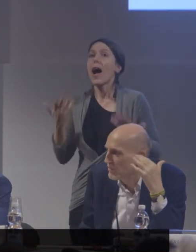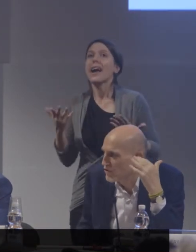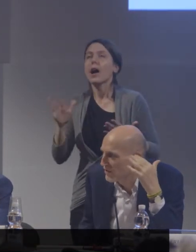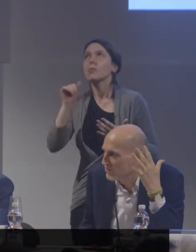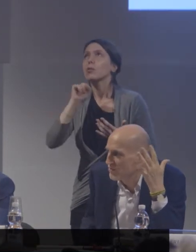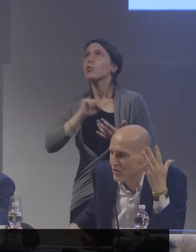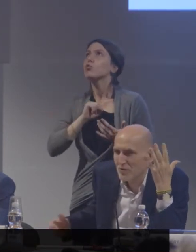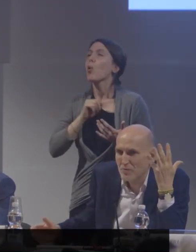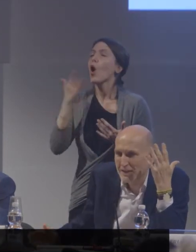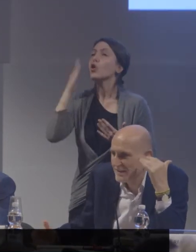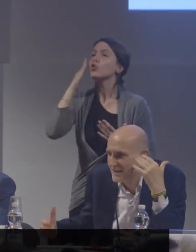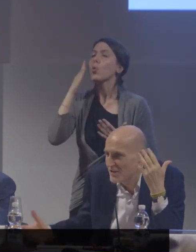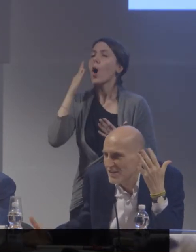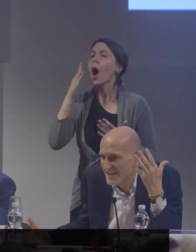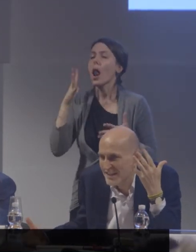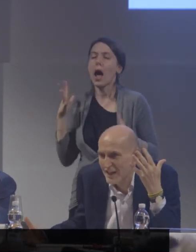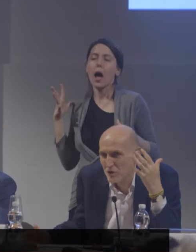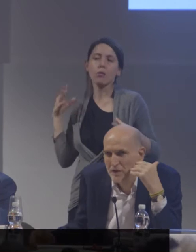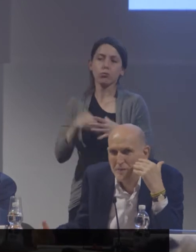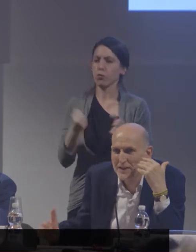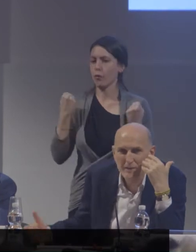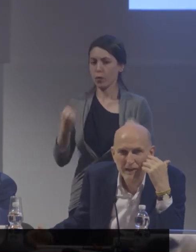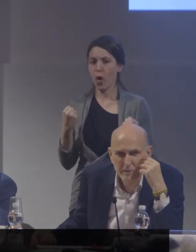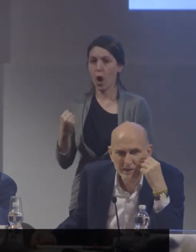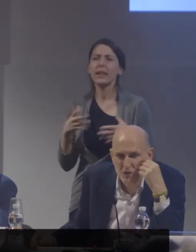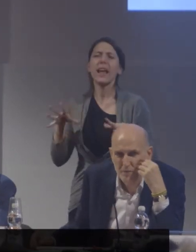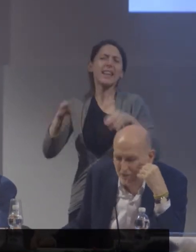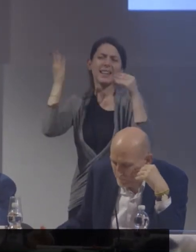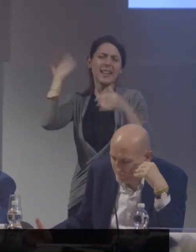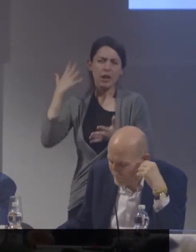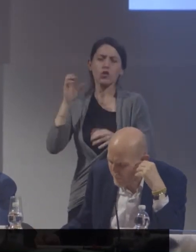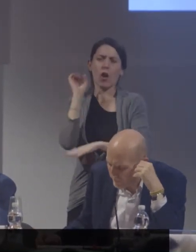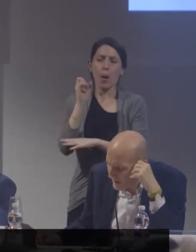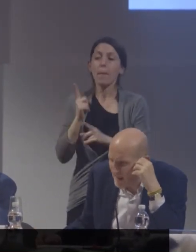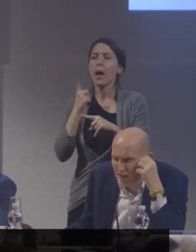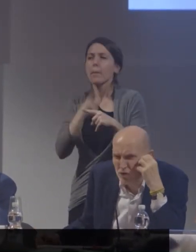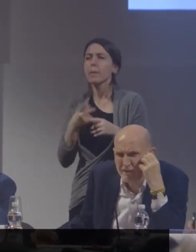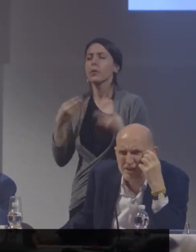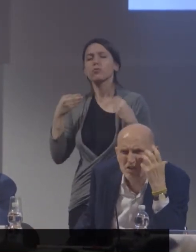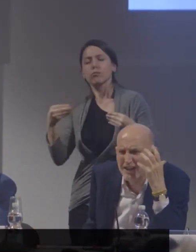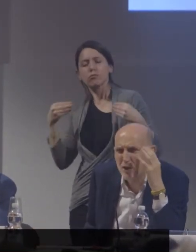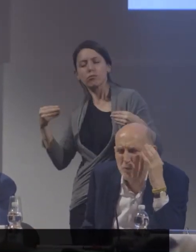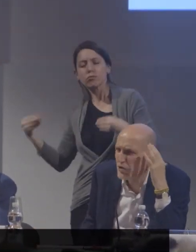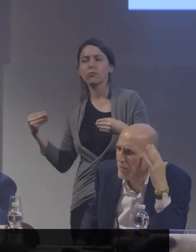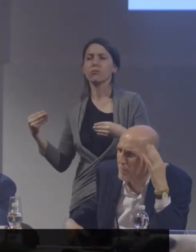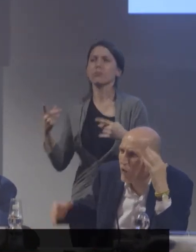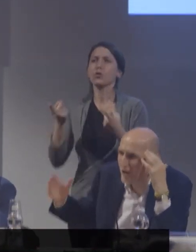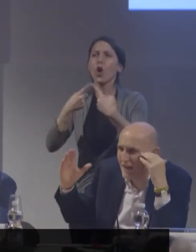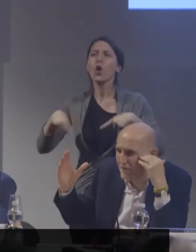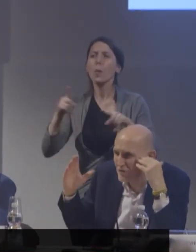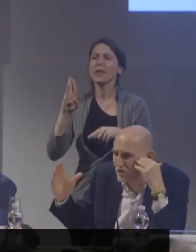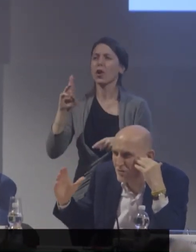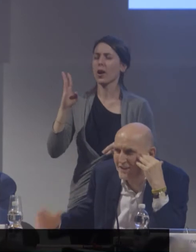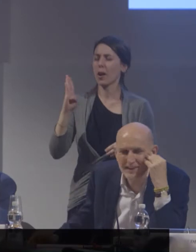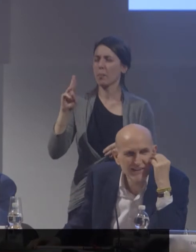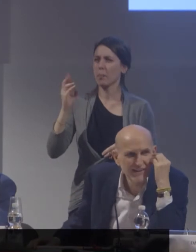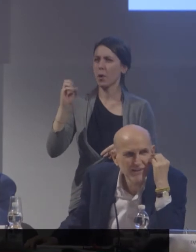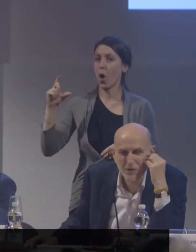quando ha cominciato Tullio a occuparsi, insegnando ovviamente, ma anche partecipando, credo che stesse già nella commissione Brocca, che